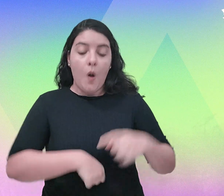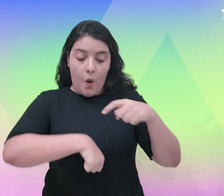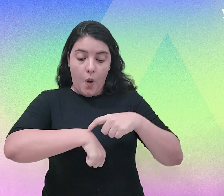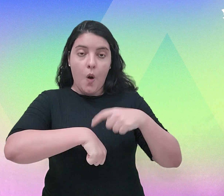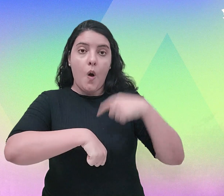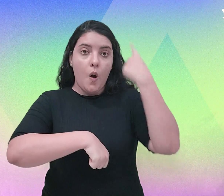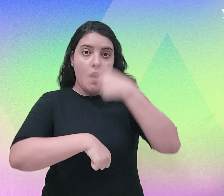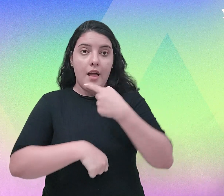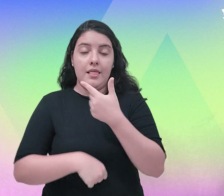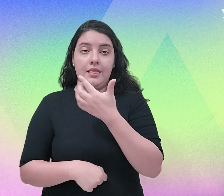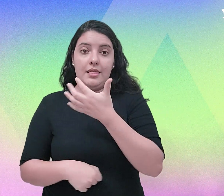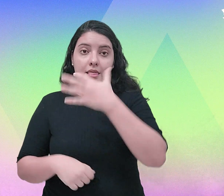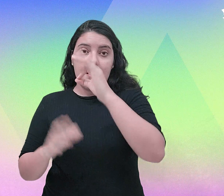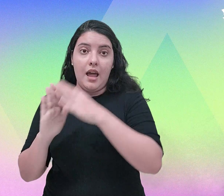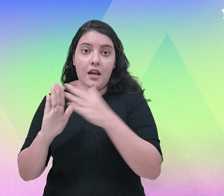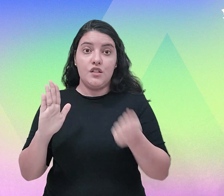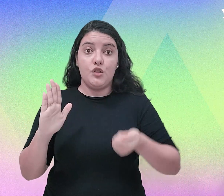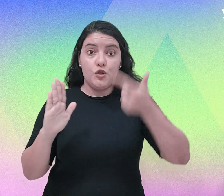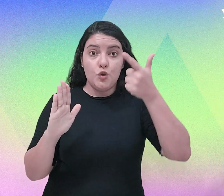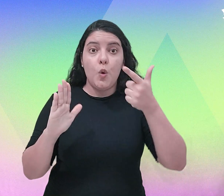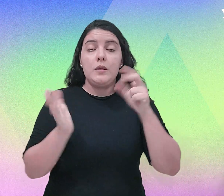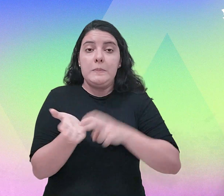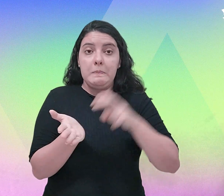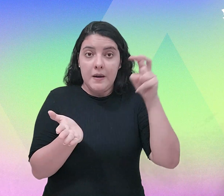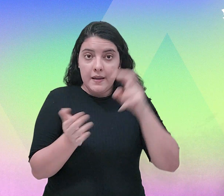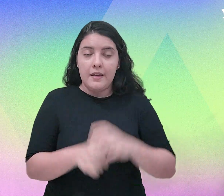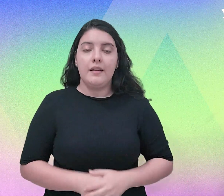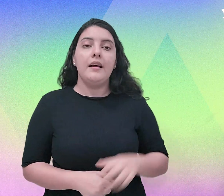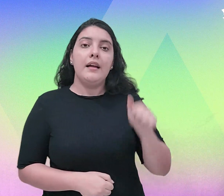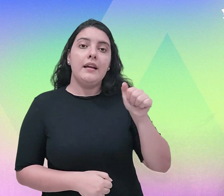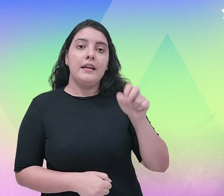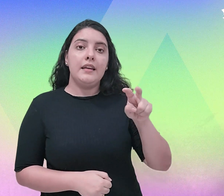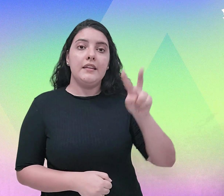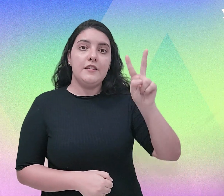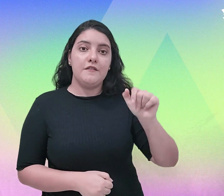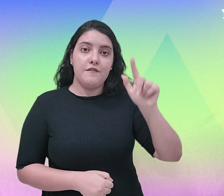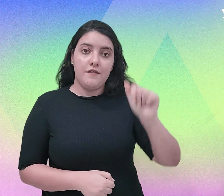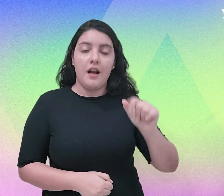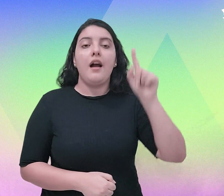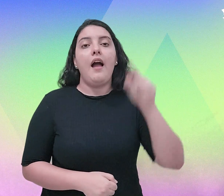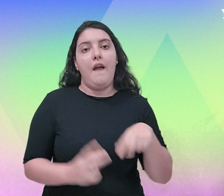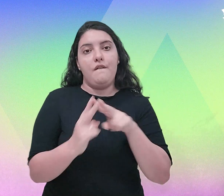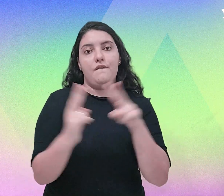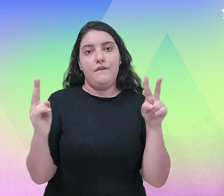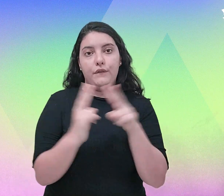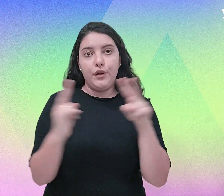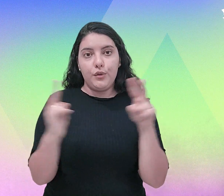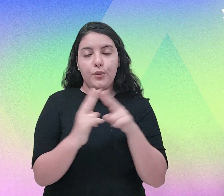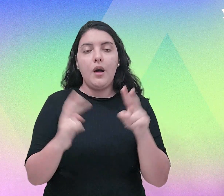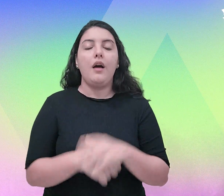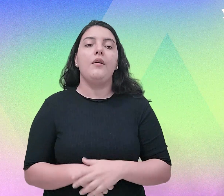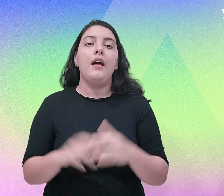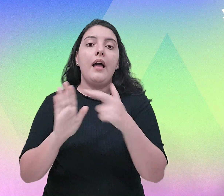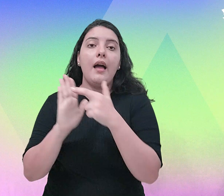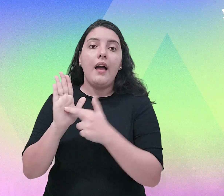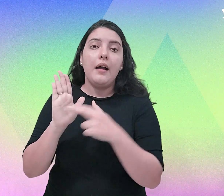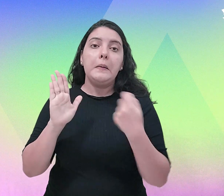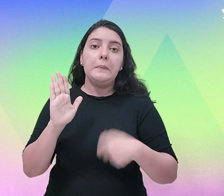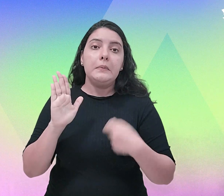10 horas as 12:15 vagas em formato virtual pré-requisito a